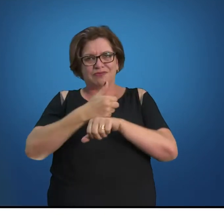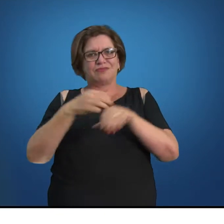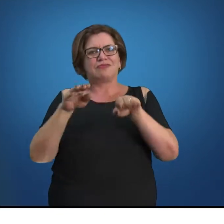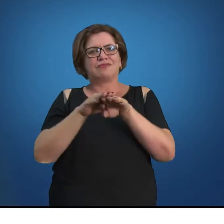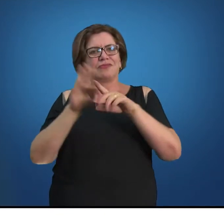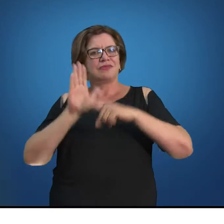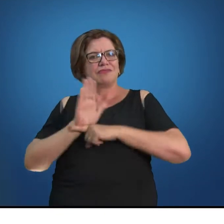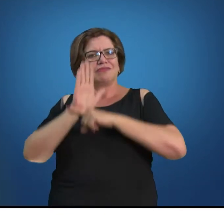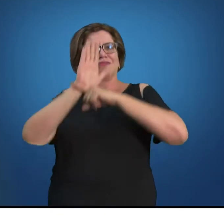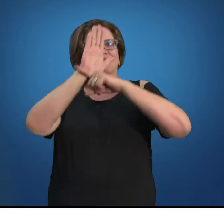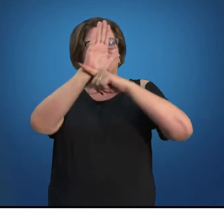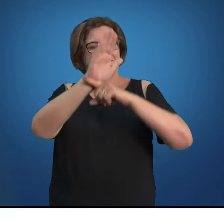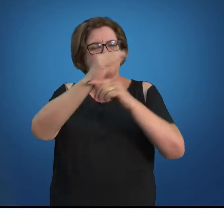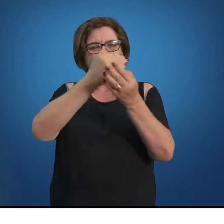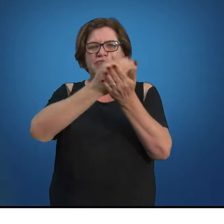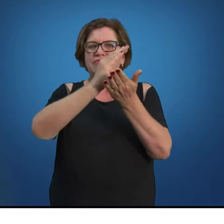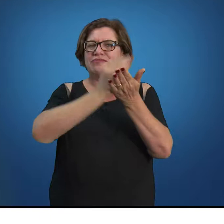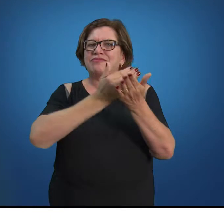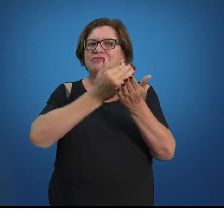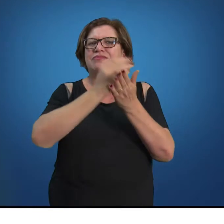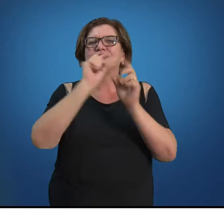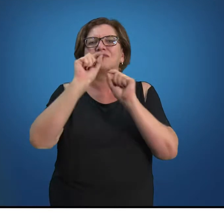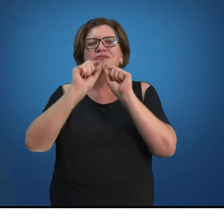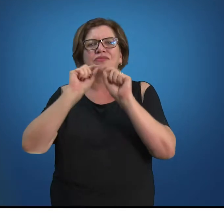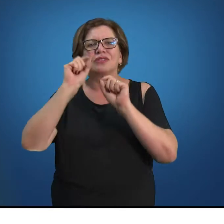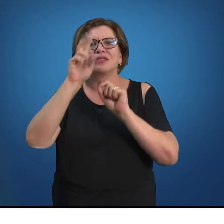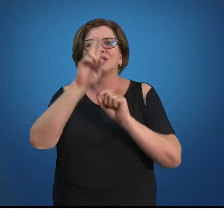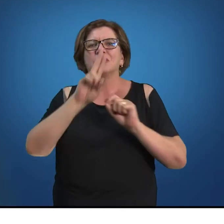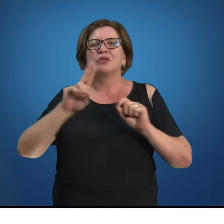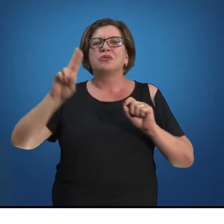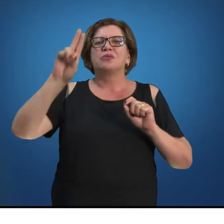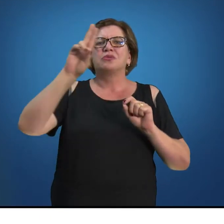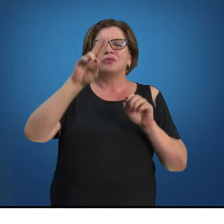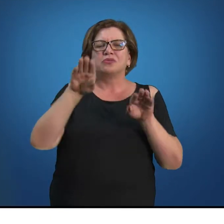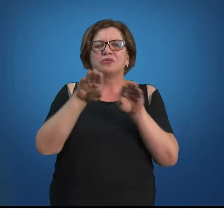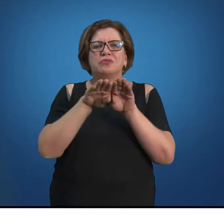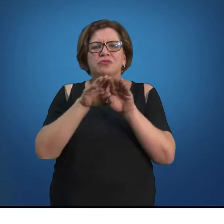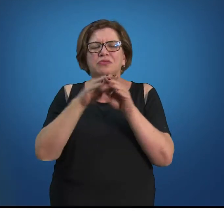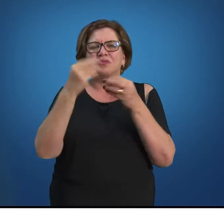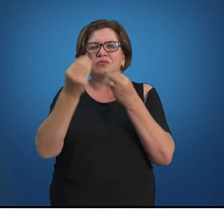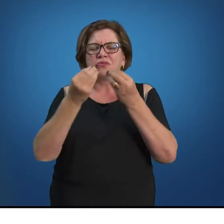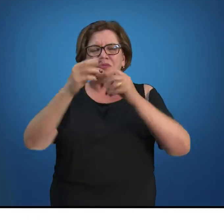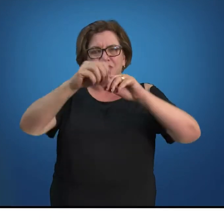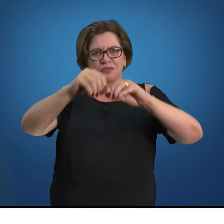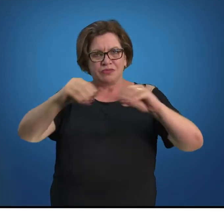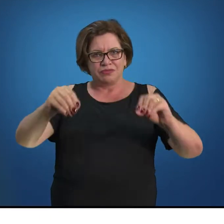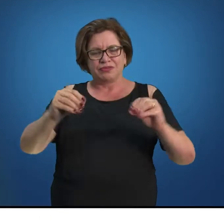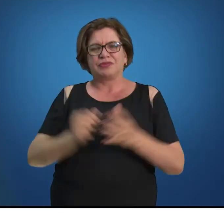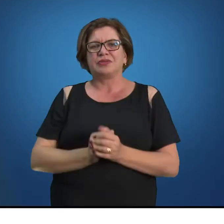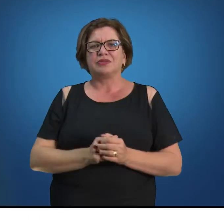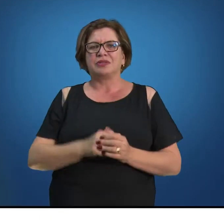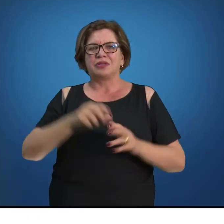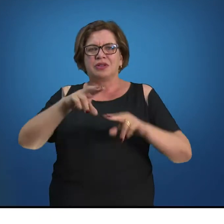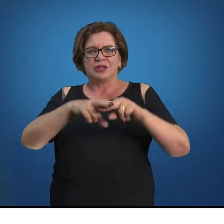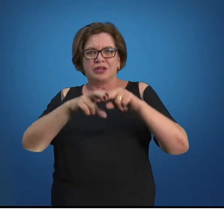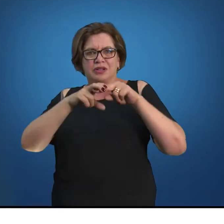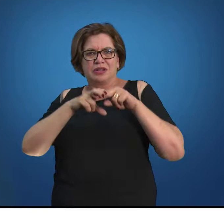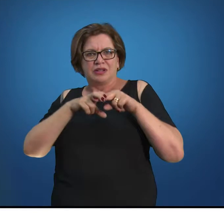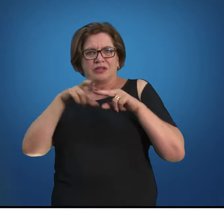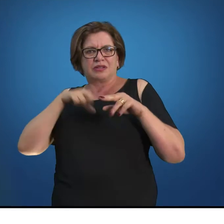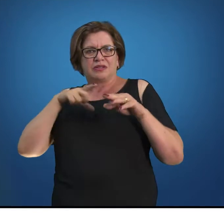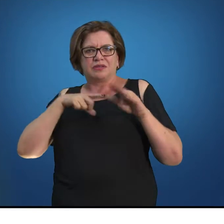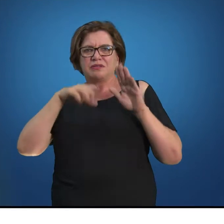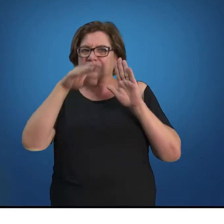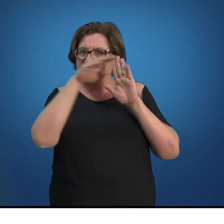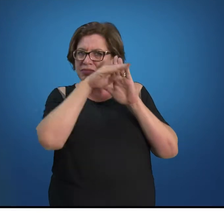a delimitação das áreas naquilo que corresponde ao uso e à ocupação do solo. Portanto, temos o conceito de planejamento